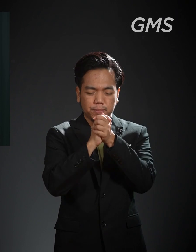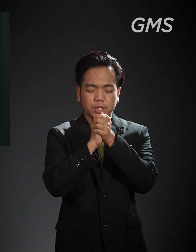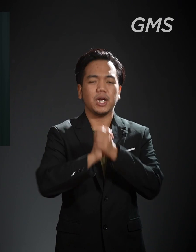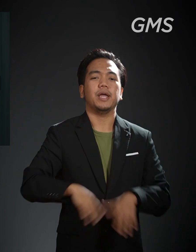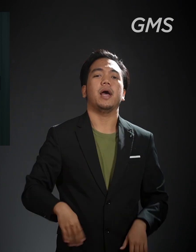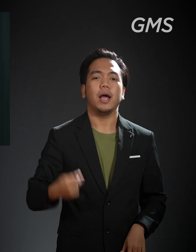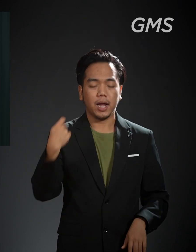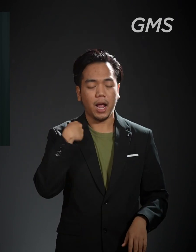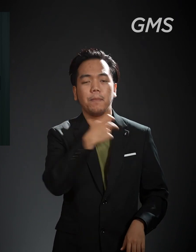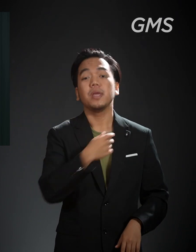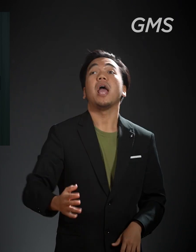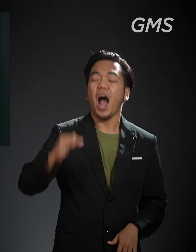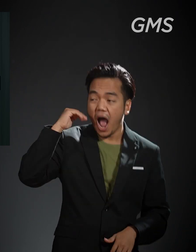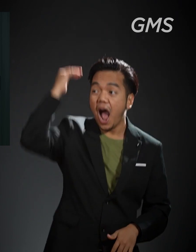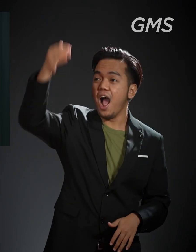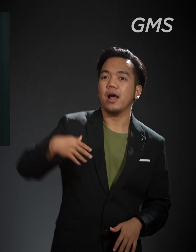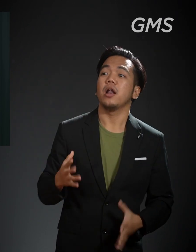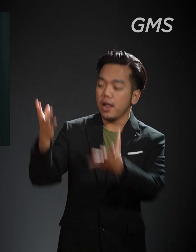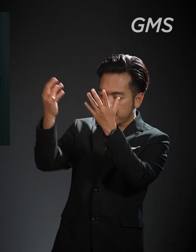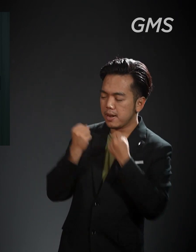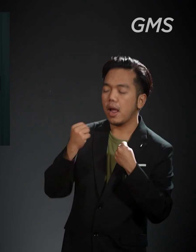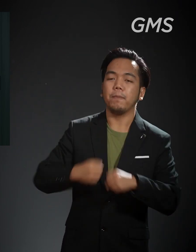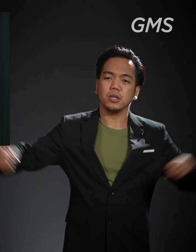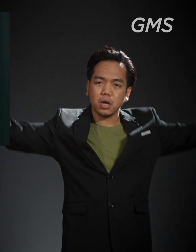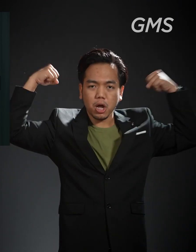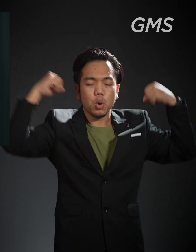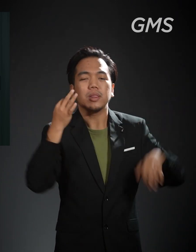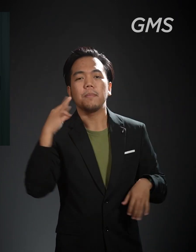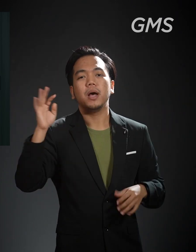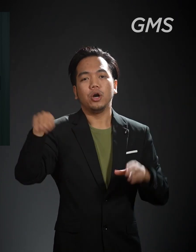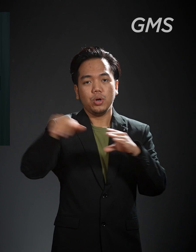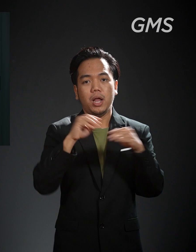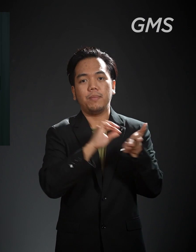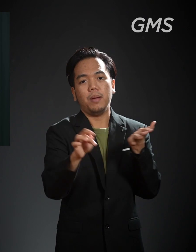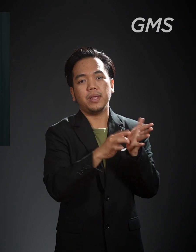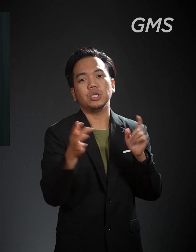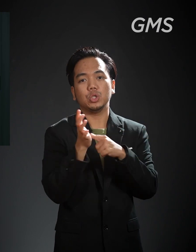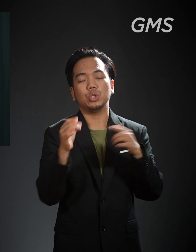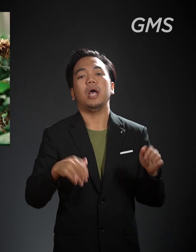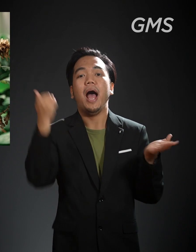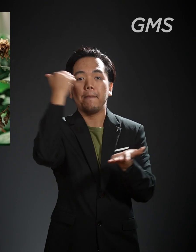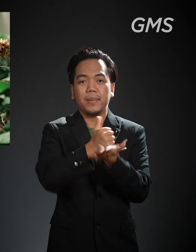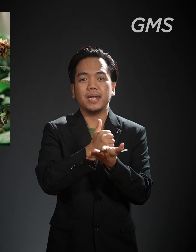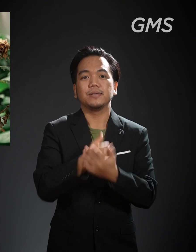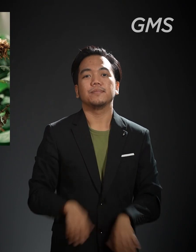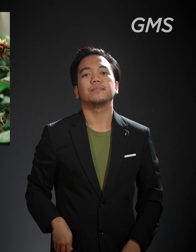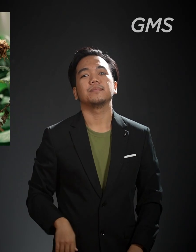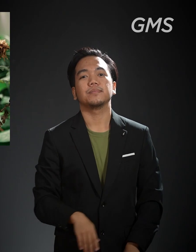akan menemukan kekuatan yang baru. Di dalam nama Tuhan Yesus kami berdoa, haleluya, amin.